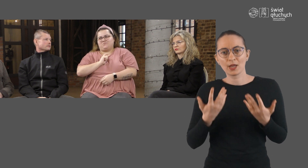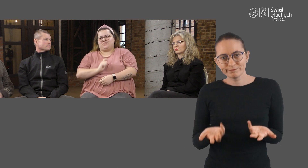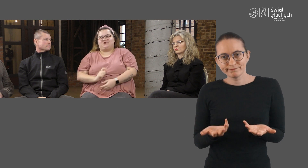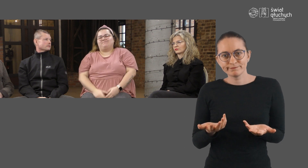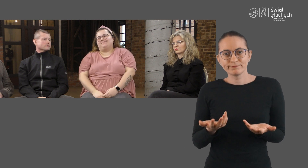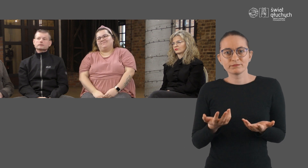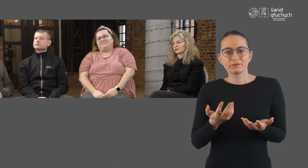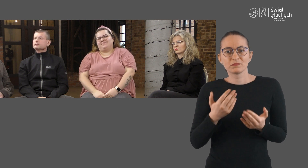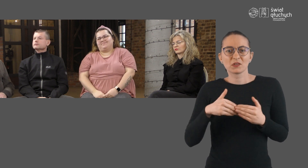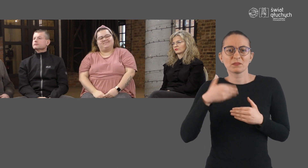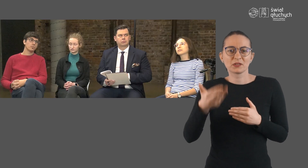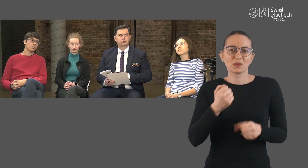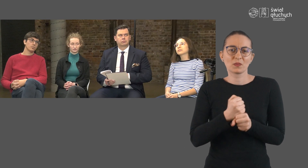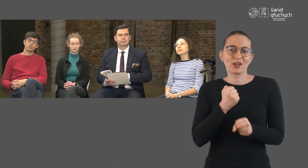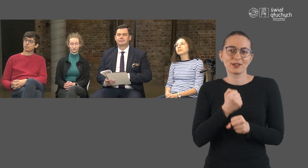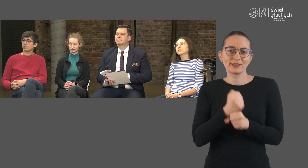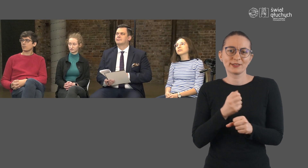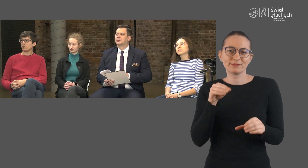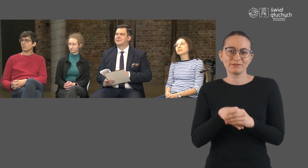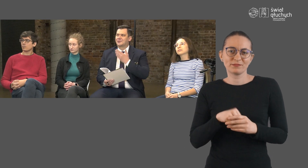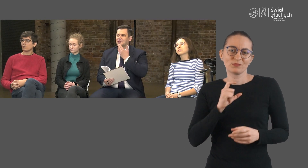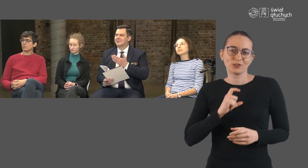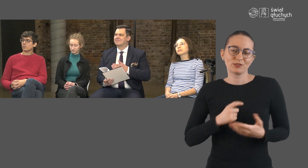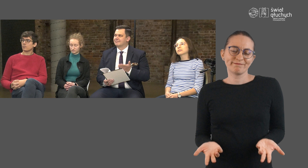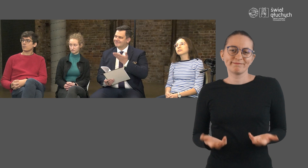zaczęłam pracować w biurze.